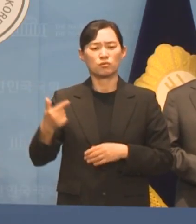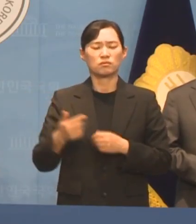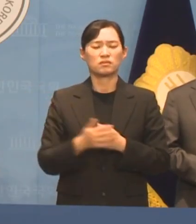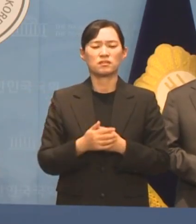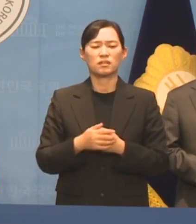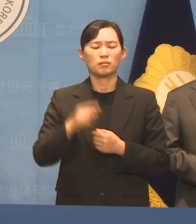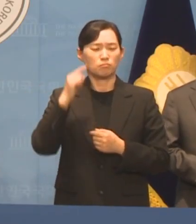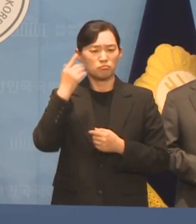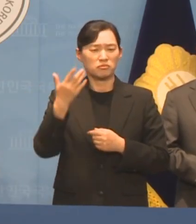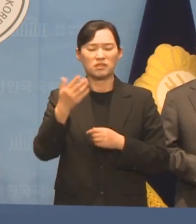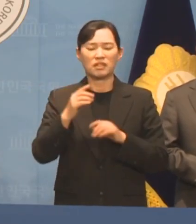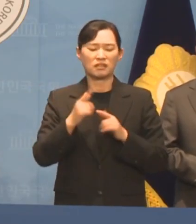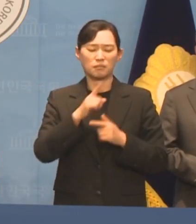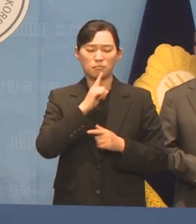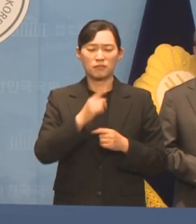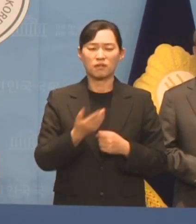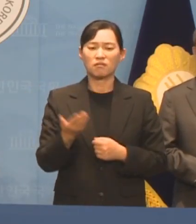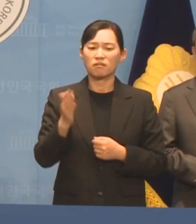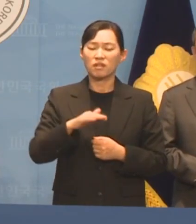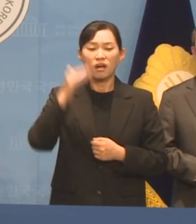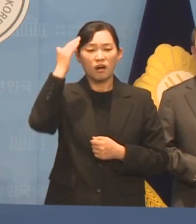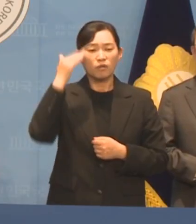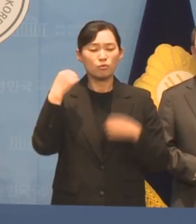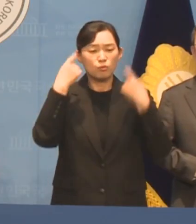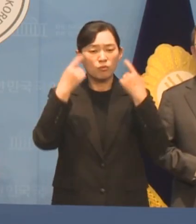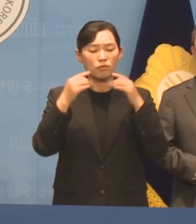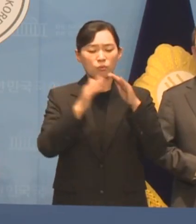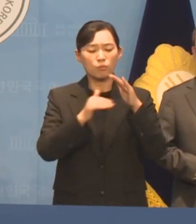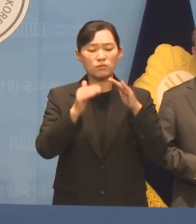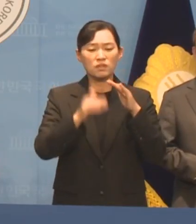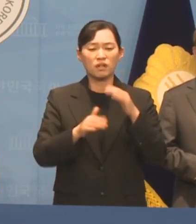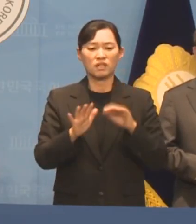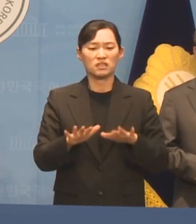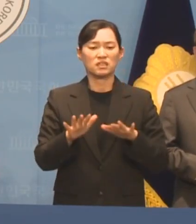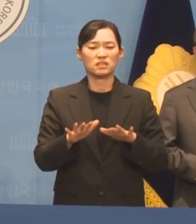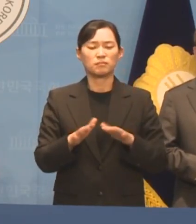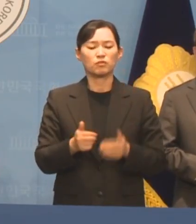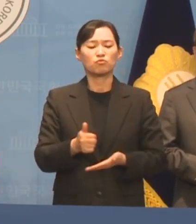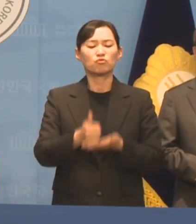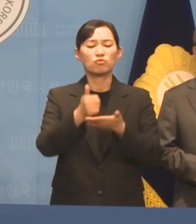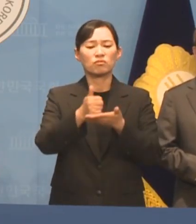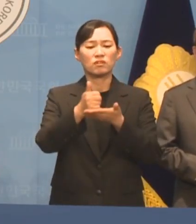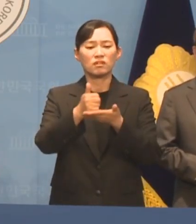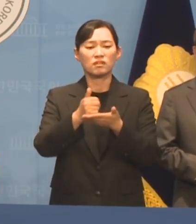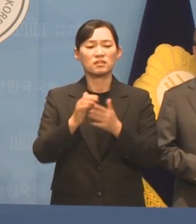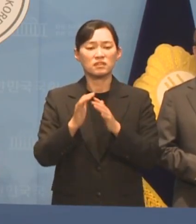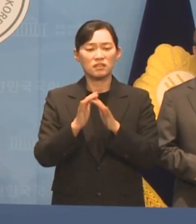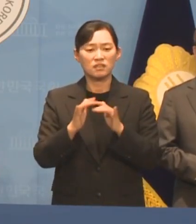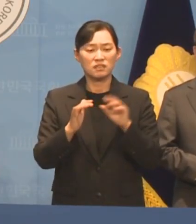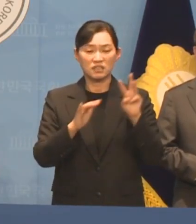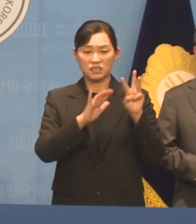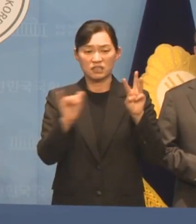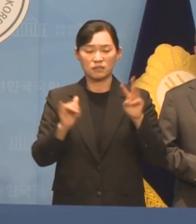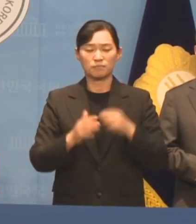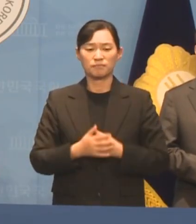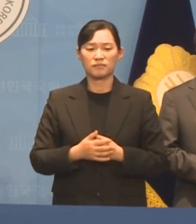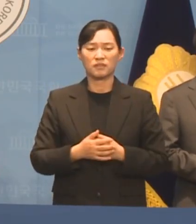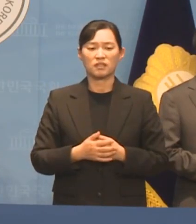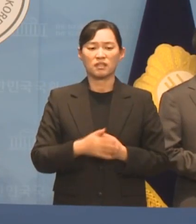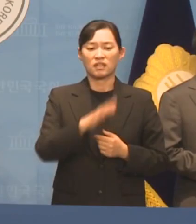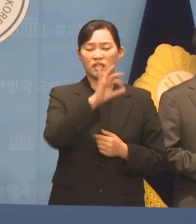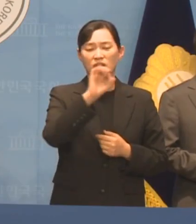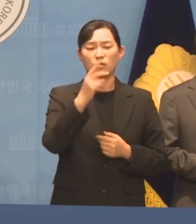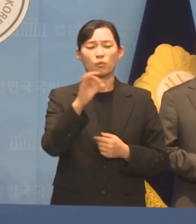않는다고 답했습니다. 그런데 지금 한국관광공사가 장관에게 추천한 3인의 이용호